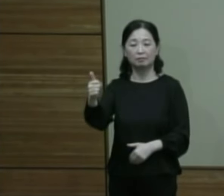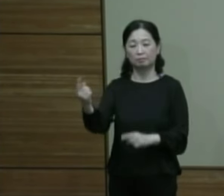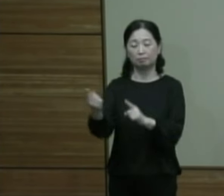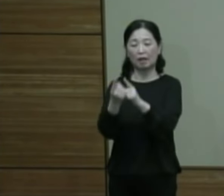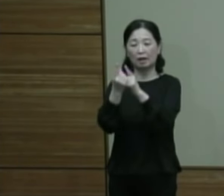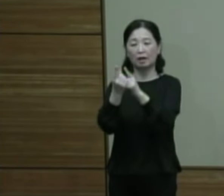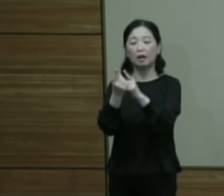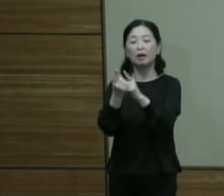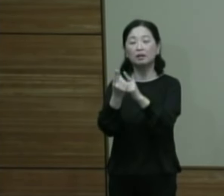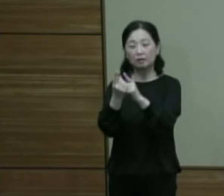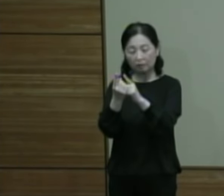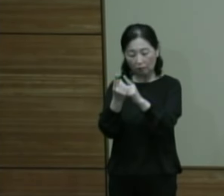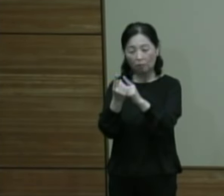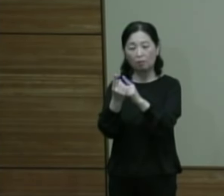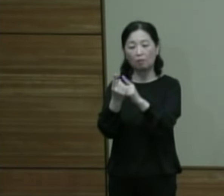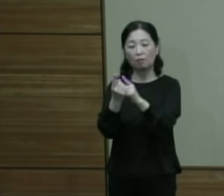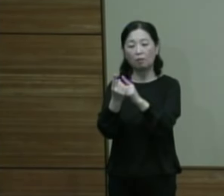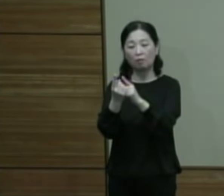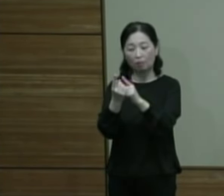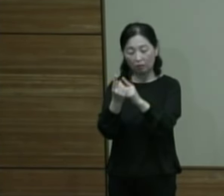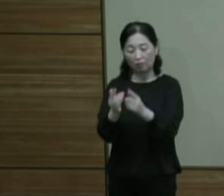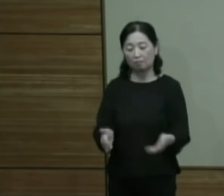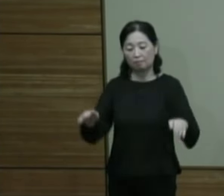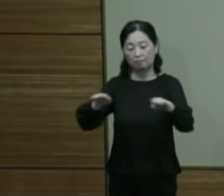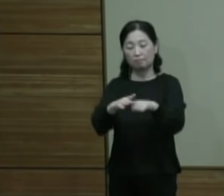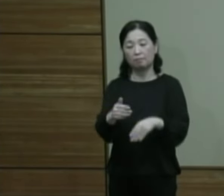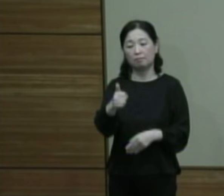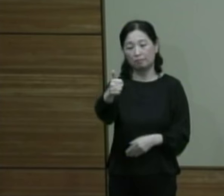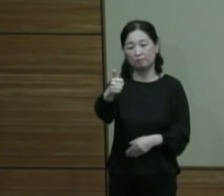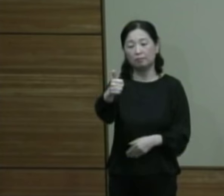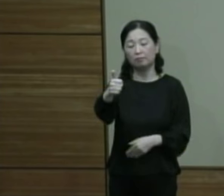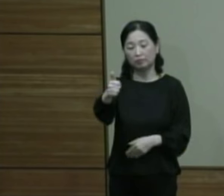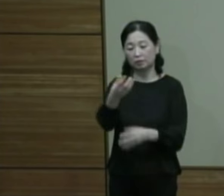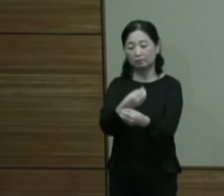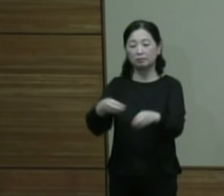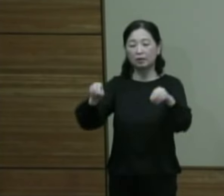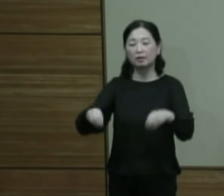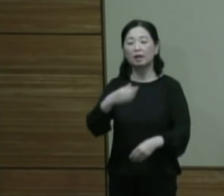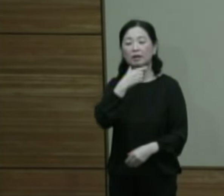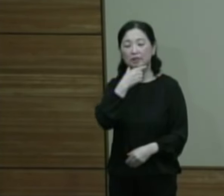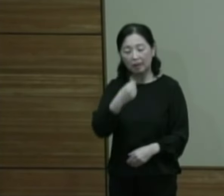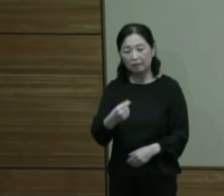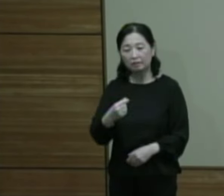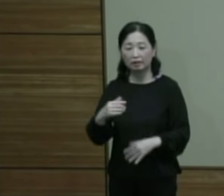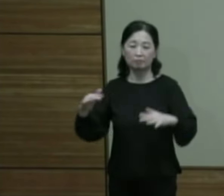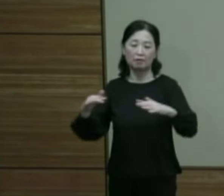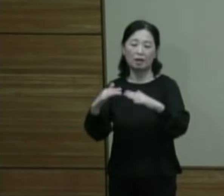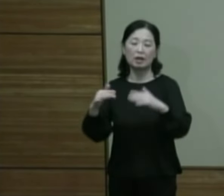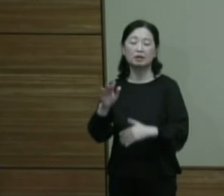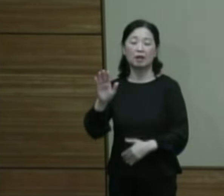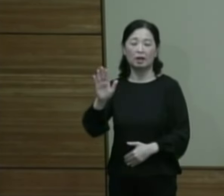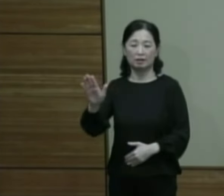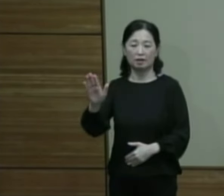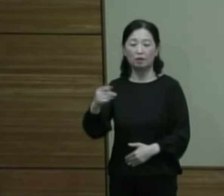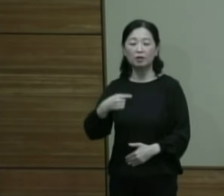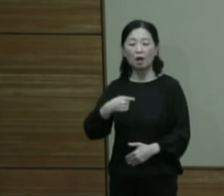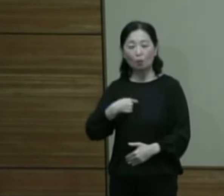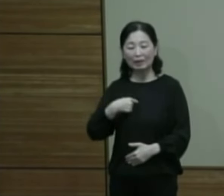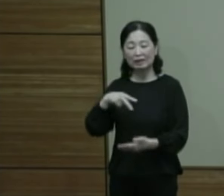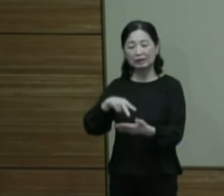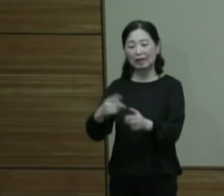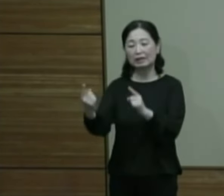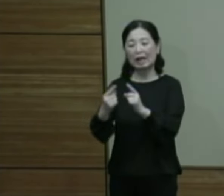美術館の館長さんと安館長さんの間でですね、ぜひ提携したいということになりまして、私は立ち会い人という形